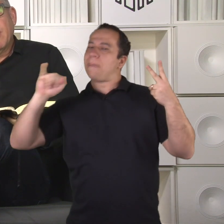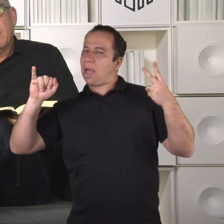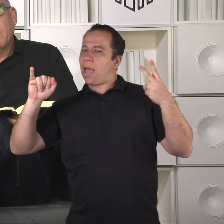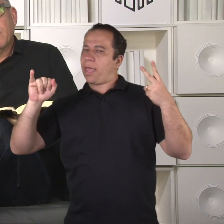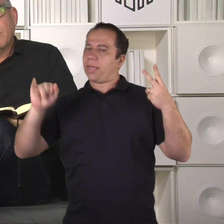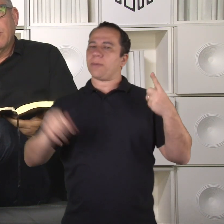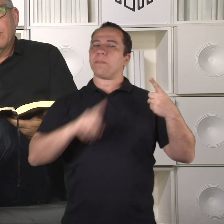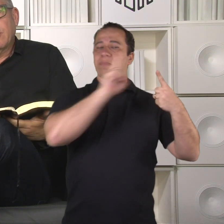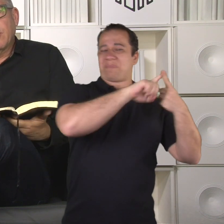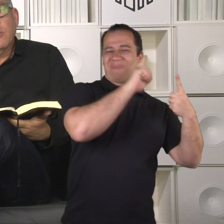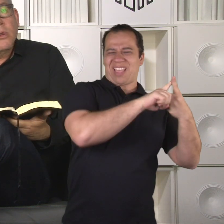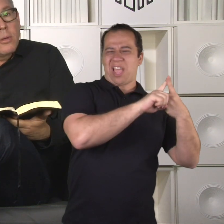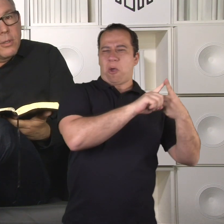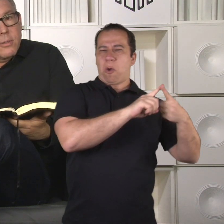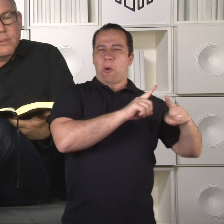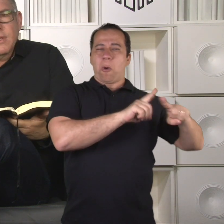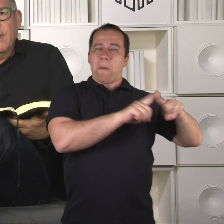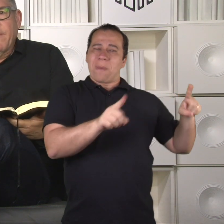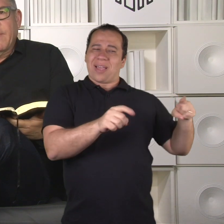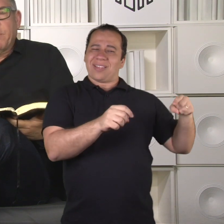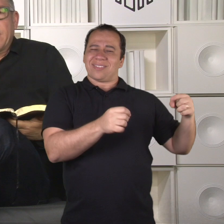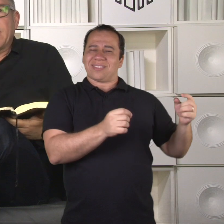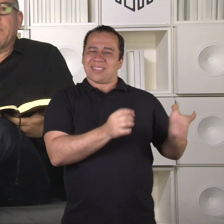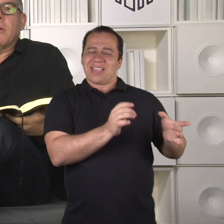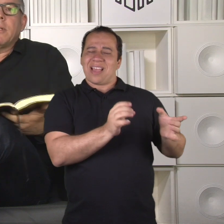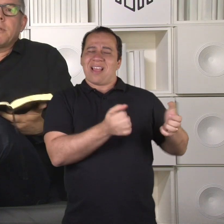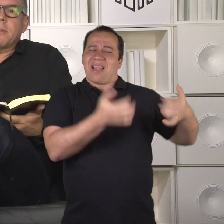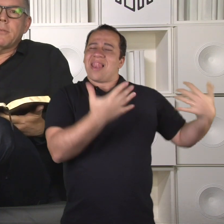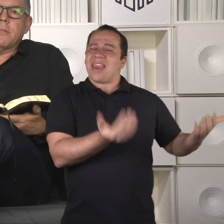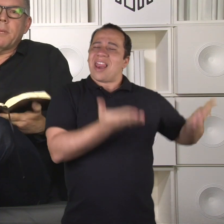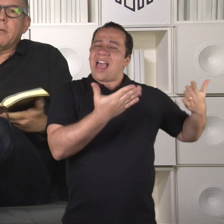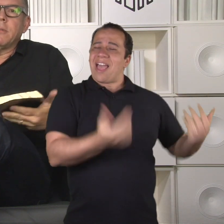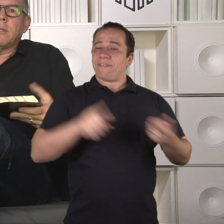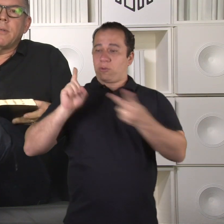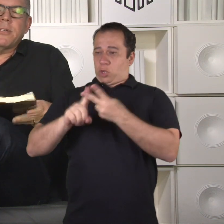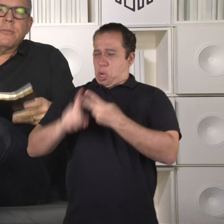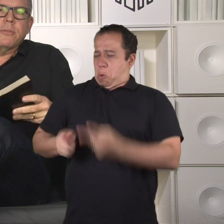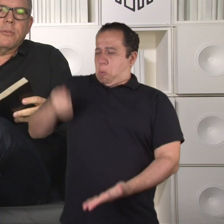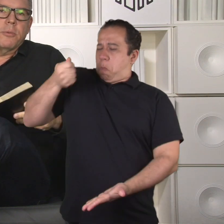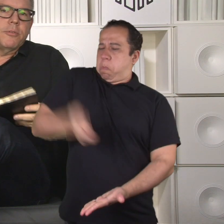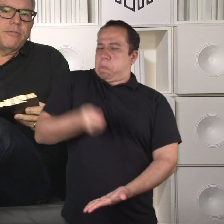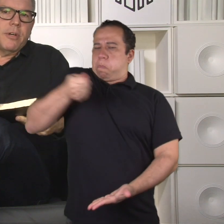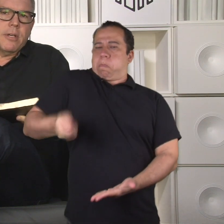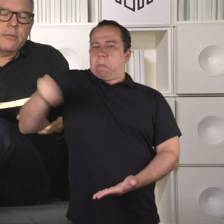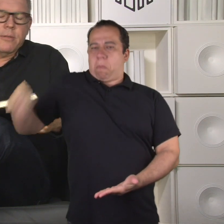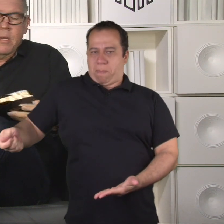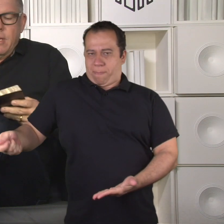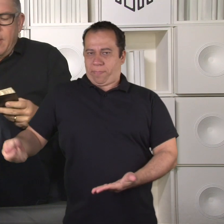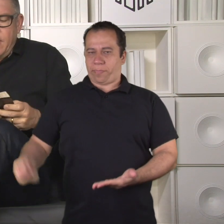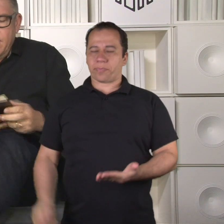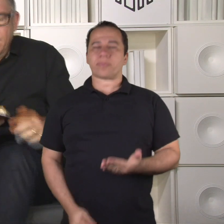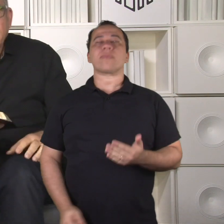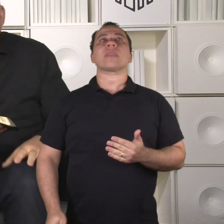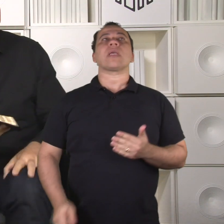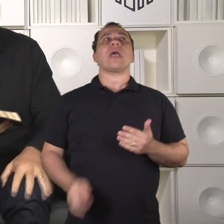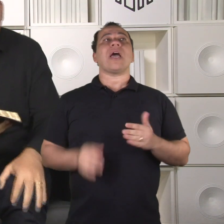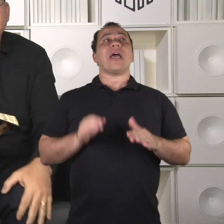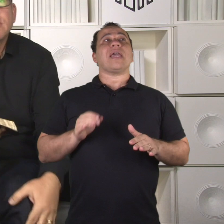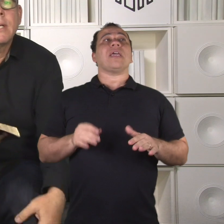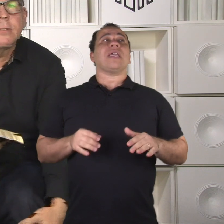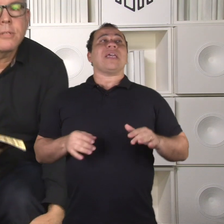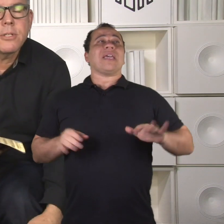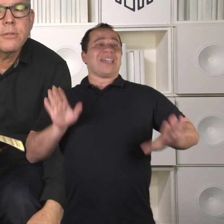um rabino muito rigoroso. Então, por exemplo, quando as pessoas perguntam a Jesus sobre o divórcio, eles não